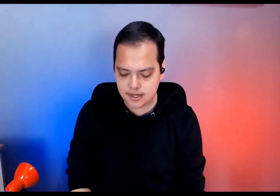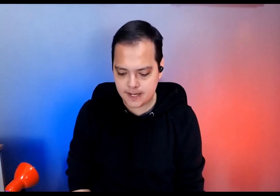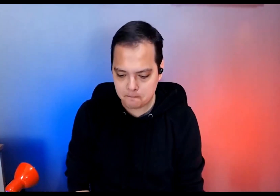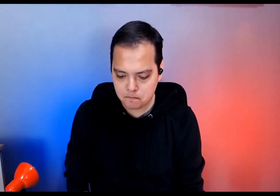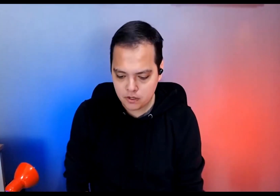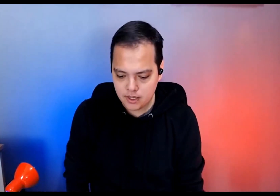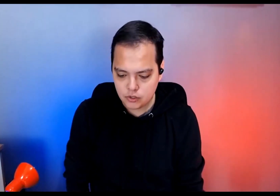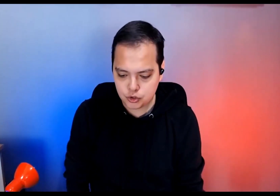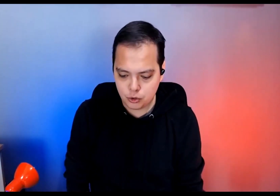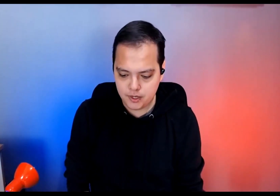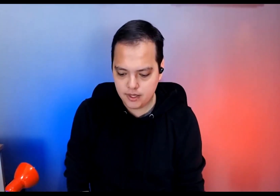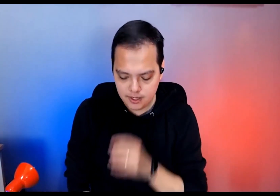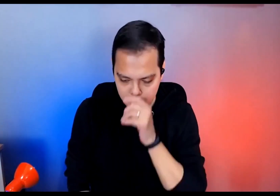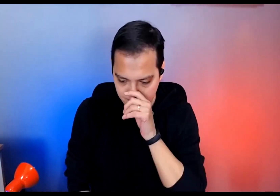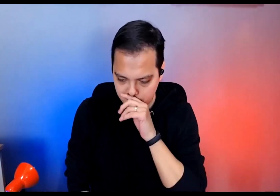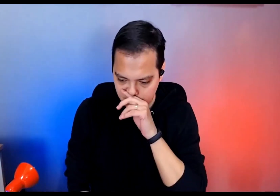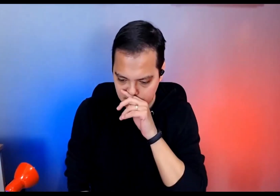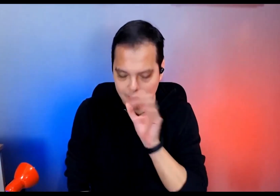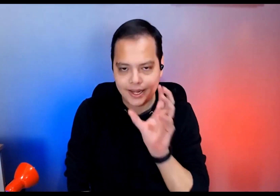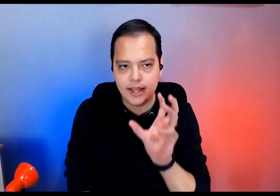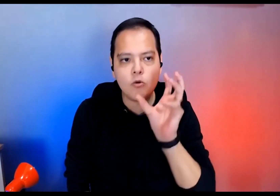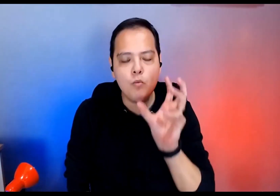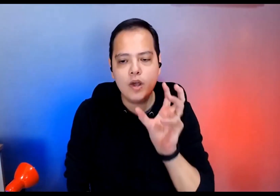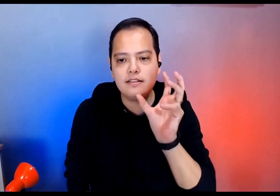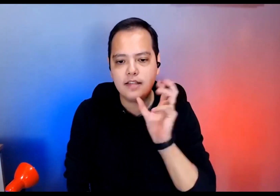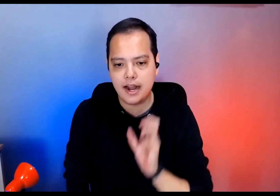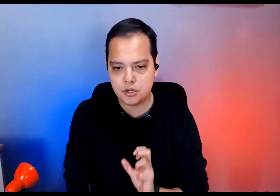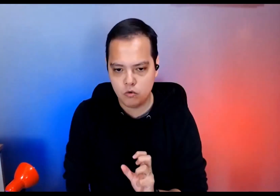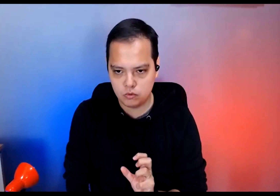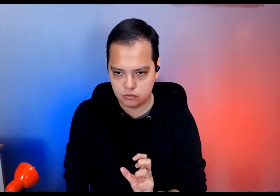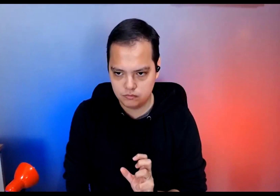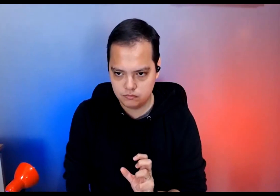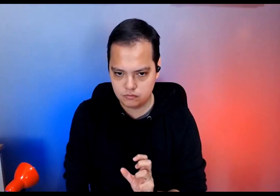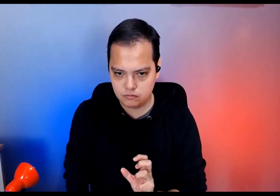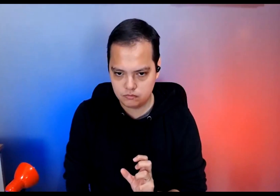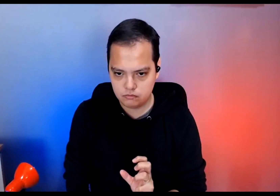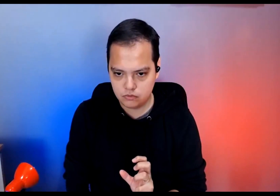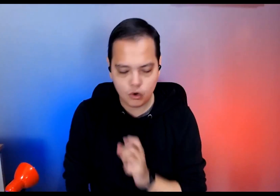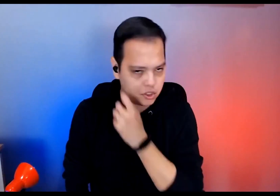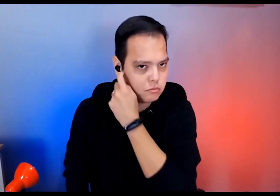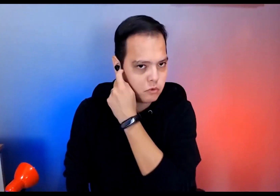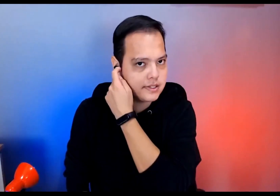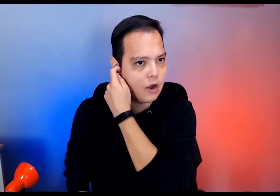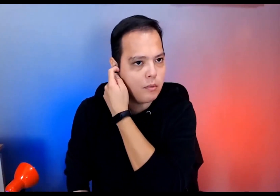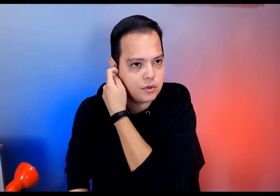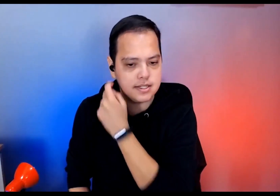entender sobre a maneira como eles interagem com o mundo. Hoje nós vamos conversar algumas coisas nesse sentido.